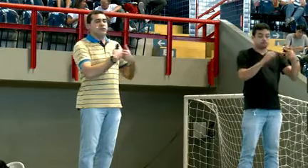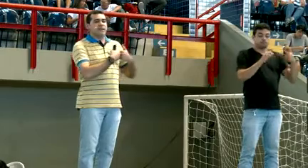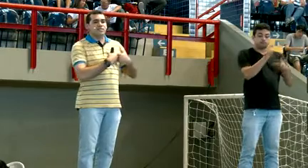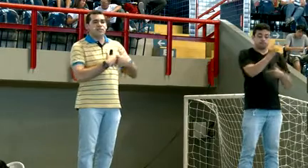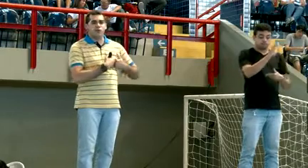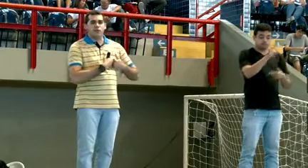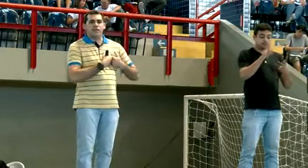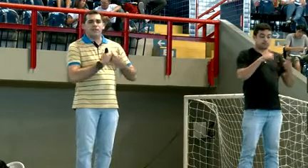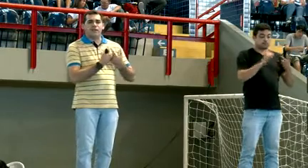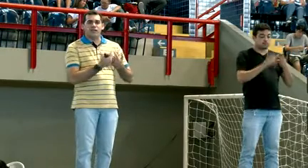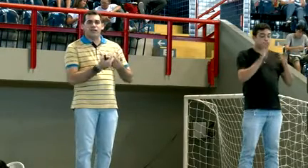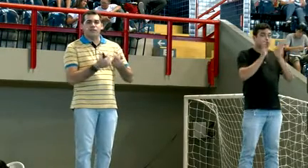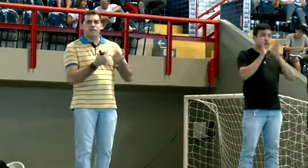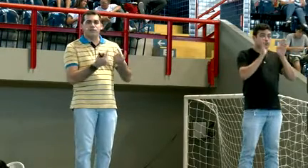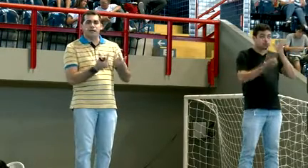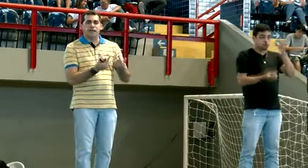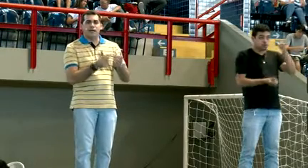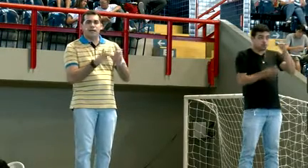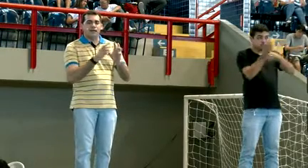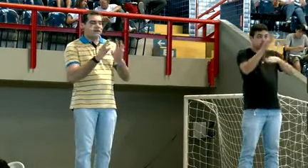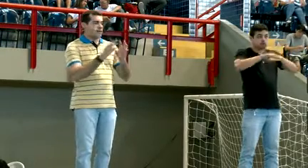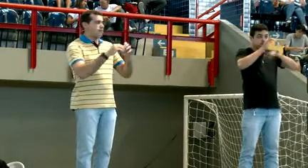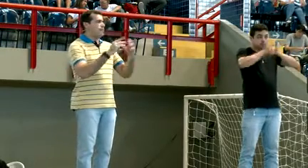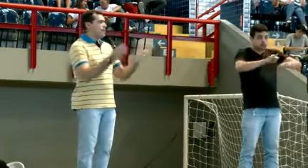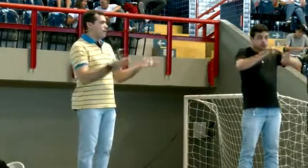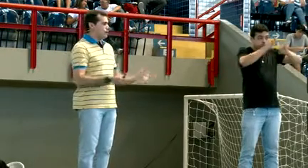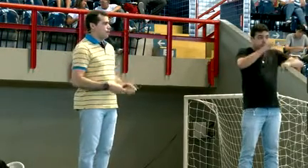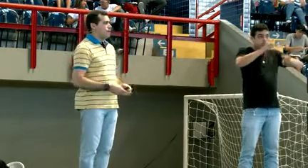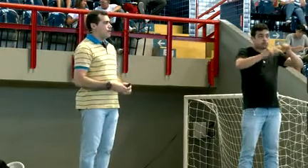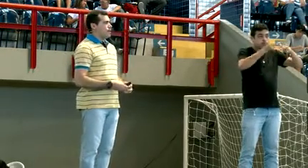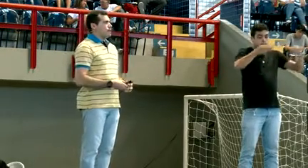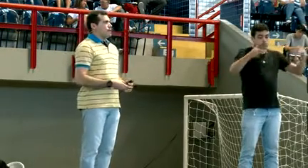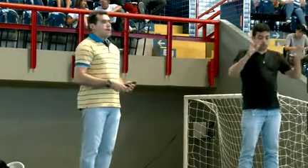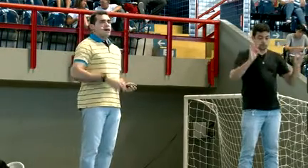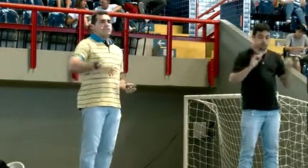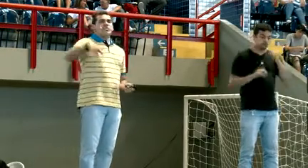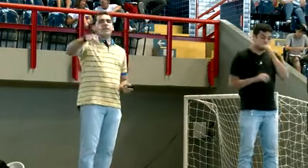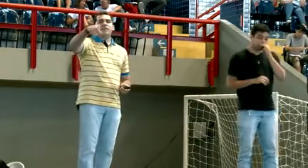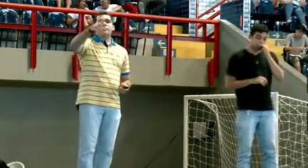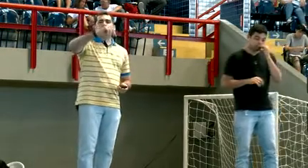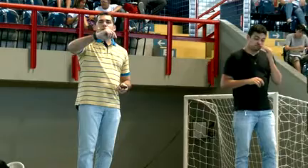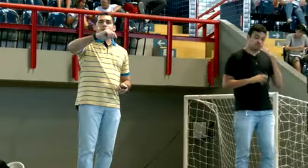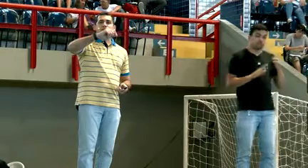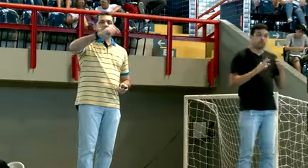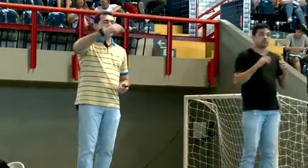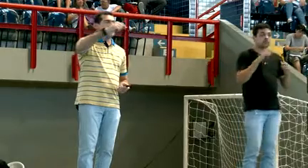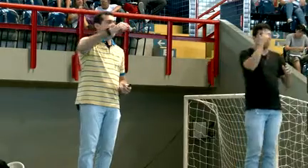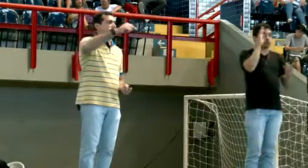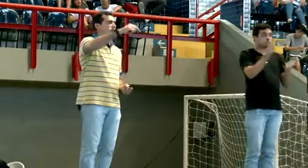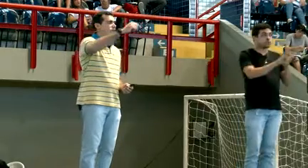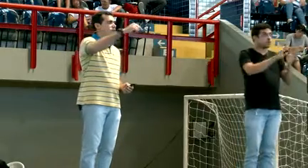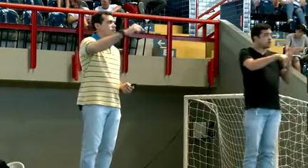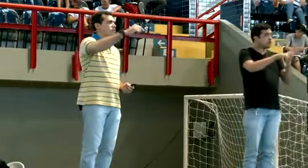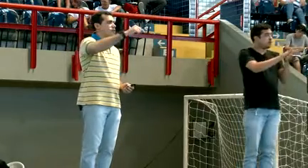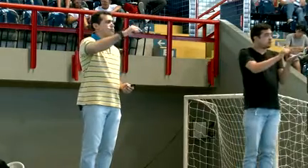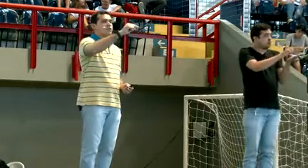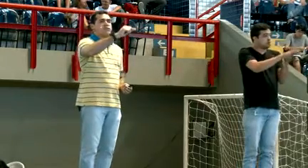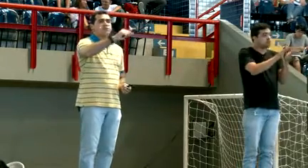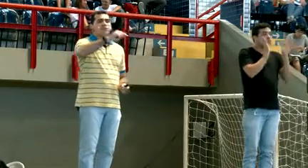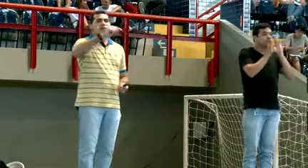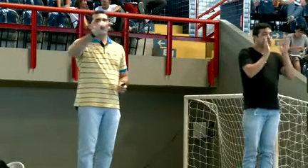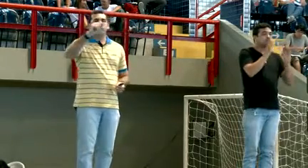no Facebook que eu criei para divulgar material. Aos que chegaram depois, notem aí,